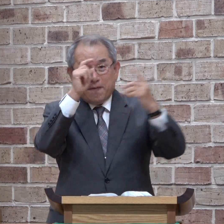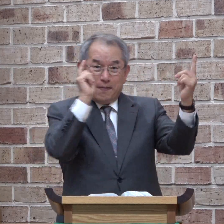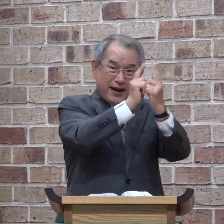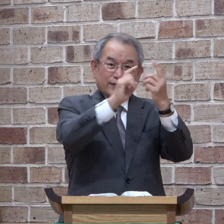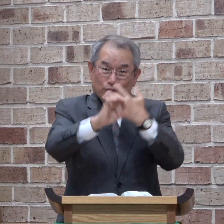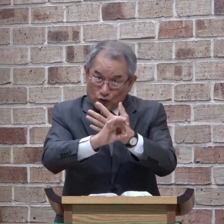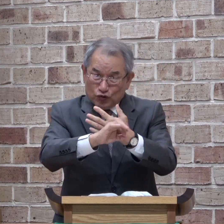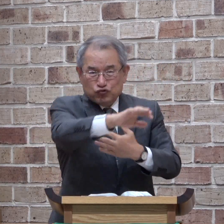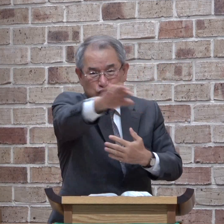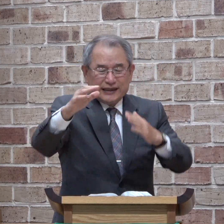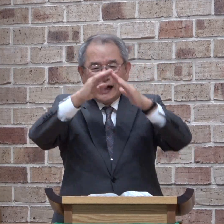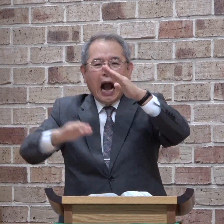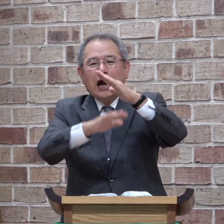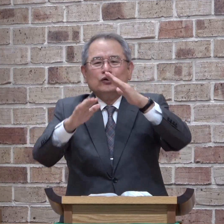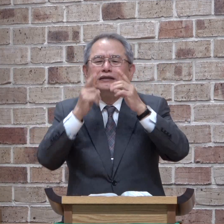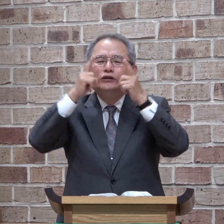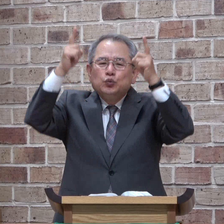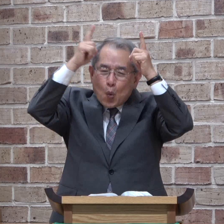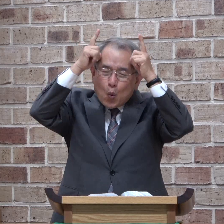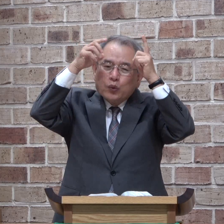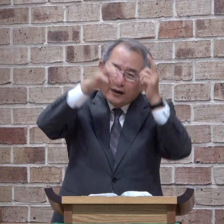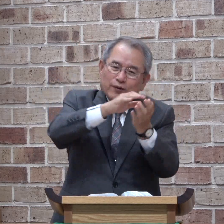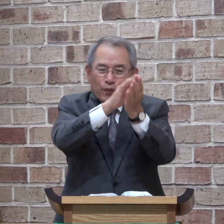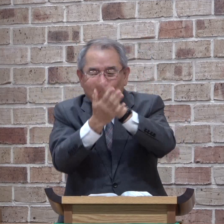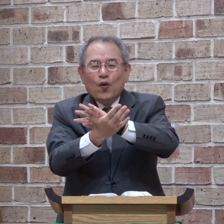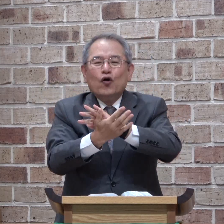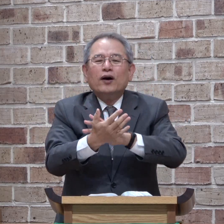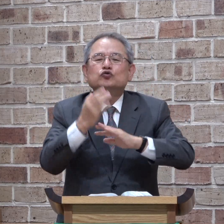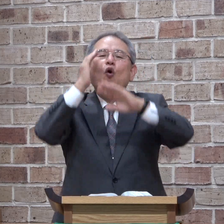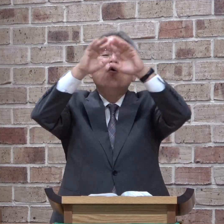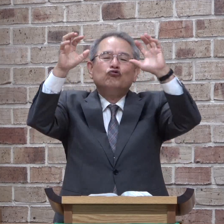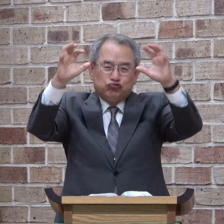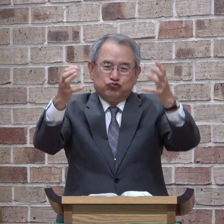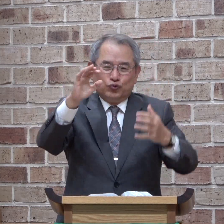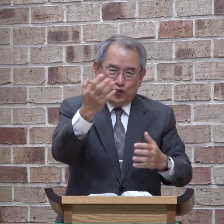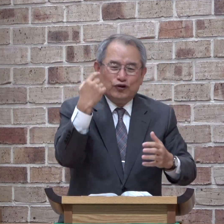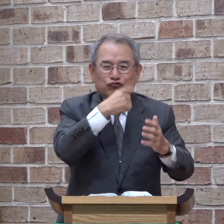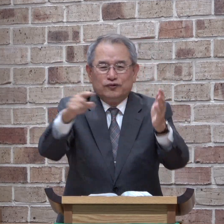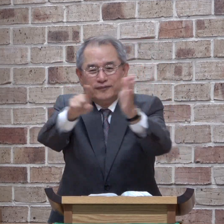너무나 행복했어요. 그러나 더 최고의 행복은 그 과정이 예수님을 만났다는 것입니다.